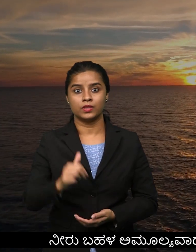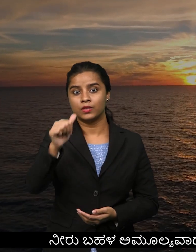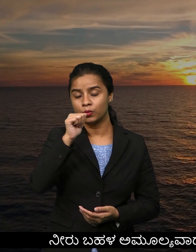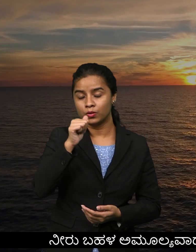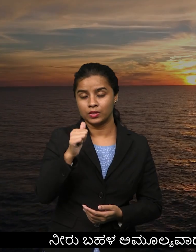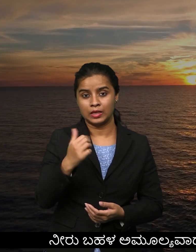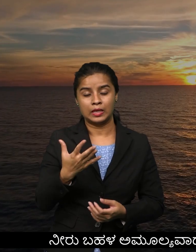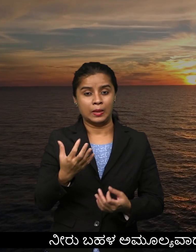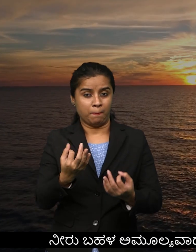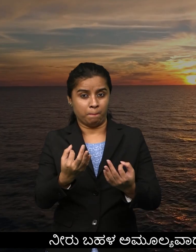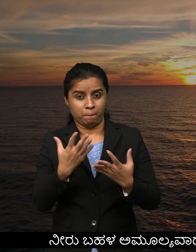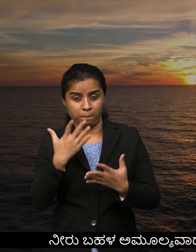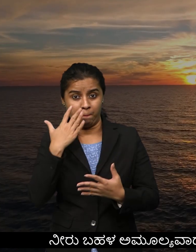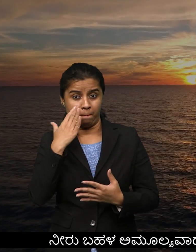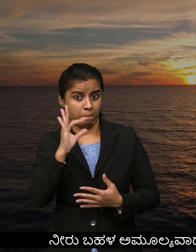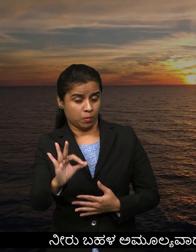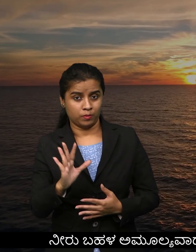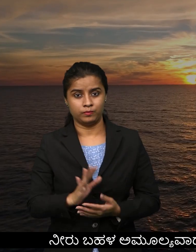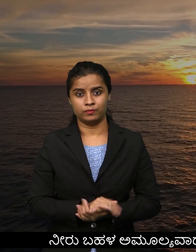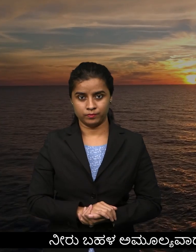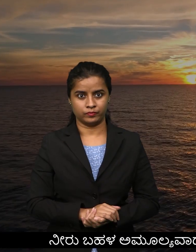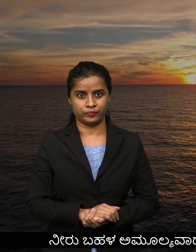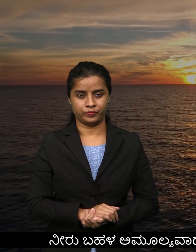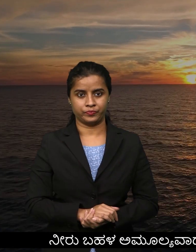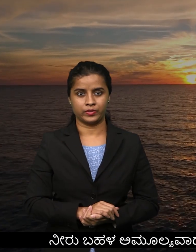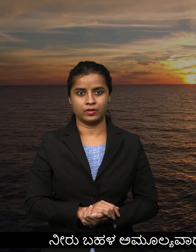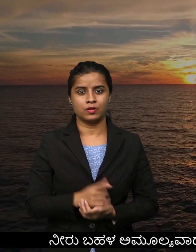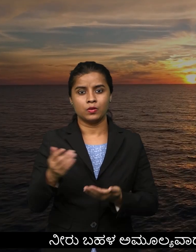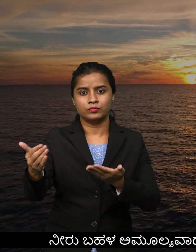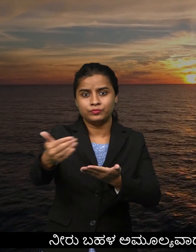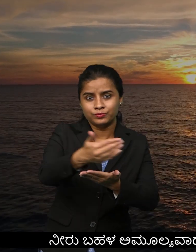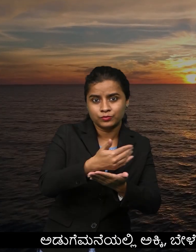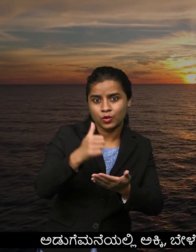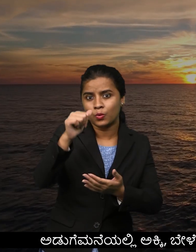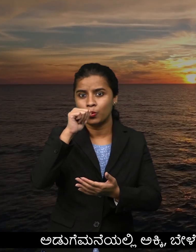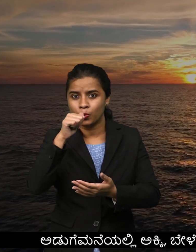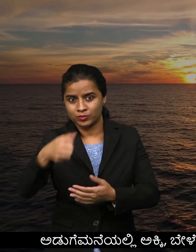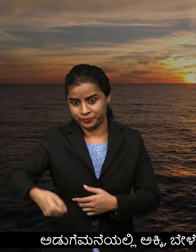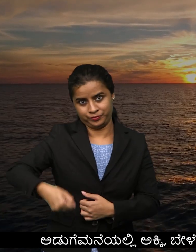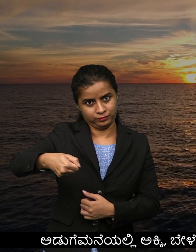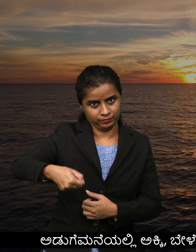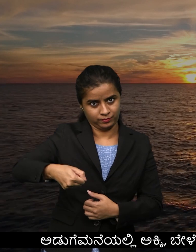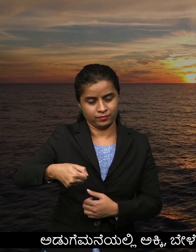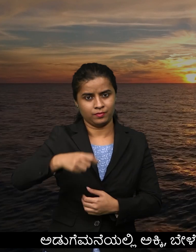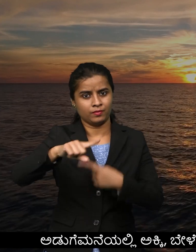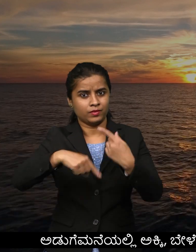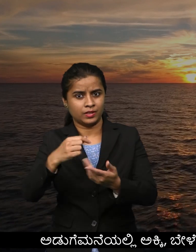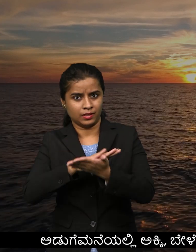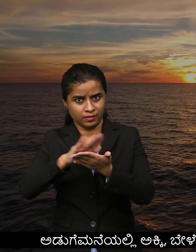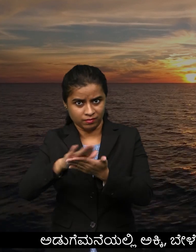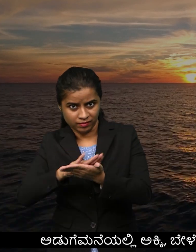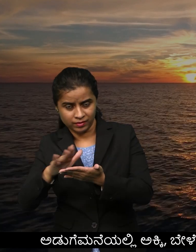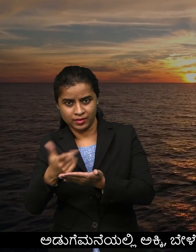ನೀರು ಬಹಳ ಅಮೂಲ್ಯವಾದುದು. ತರಕಾರಿಗಳ ಸಿಪ್ಪೆಗಳನ್ನು ಹೊಂದಿರುವ ಅಡುಗೆ ಮನೆಗಳಲ್ಲಿ ಅಕ್ಕಿ,